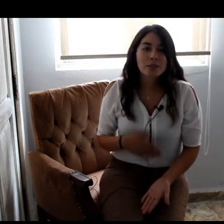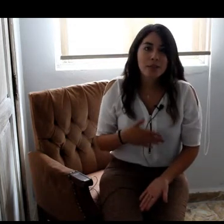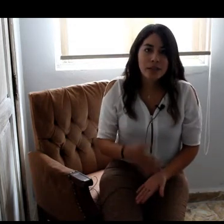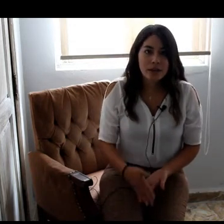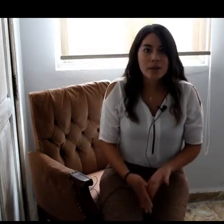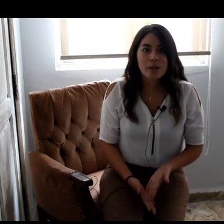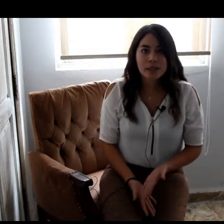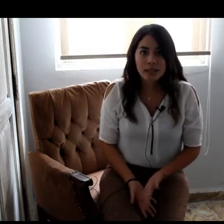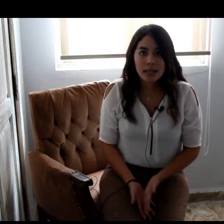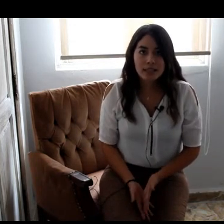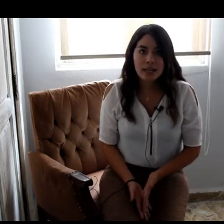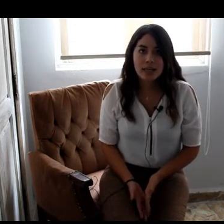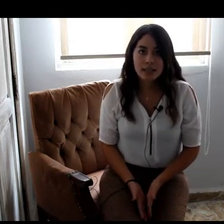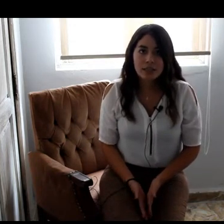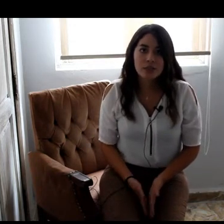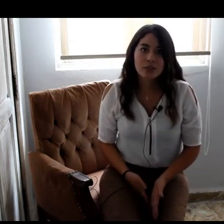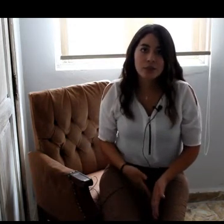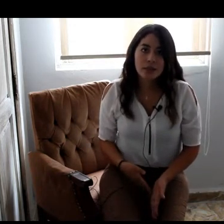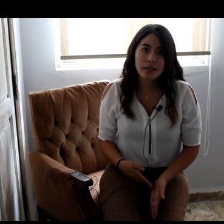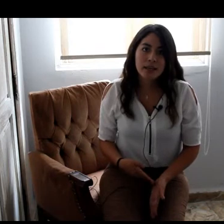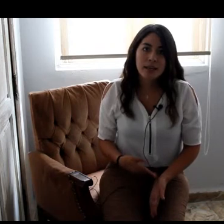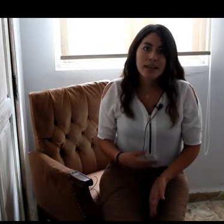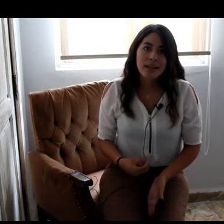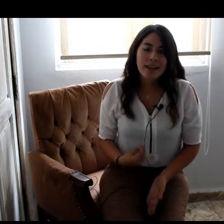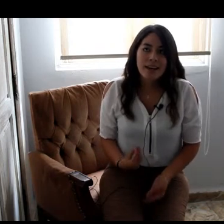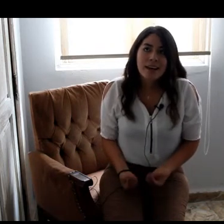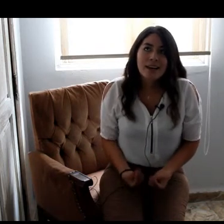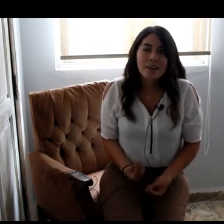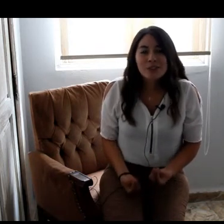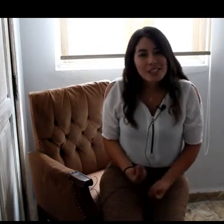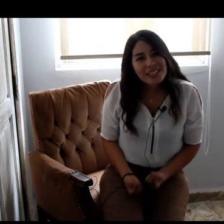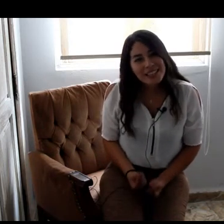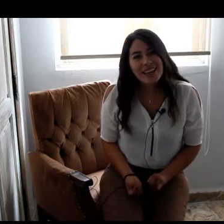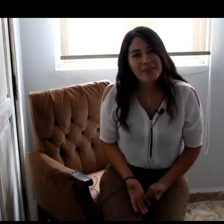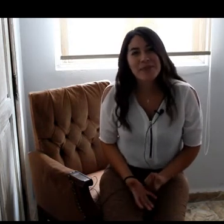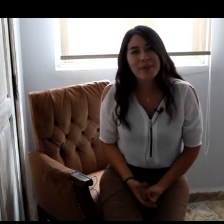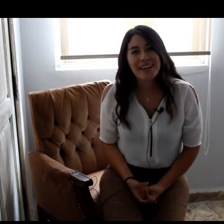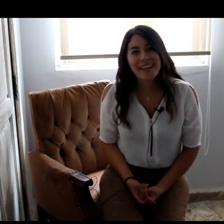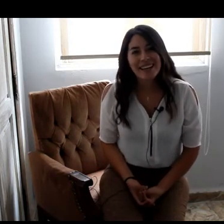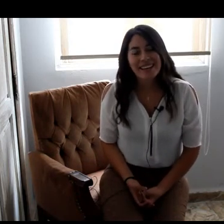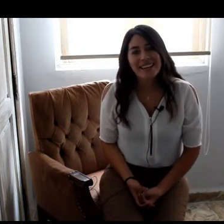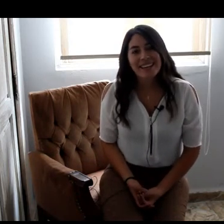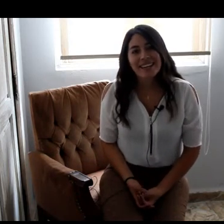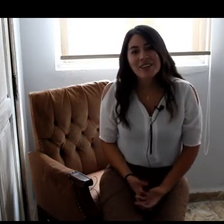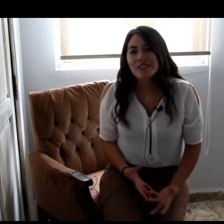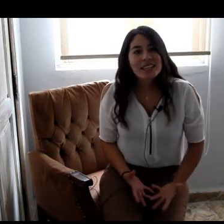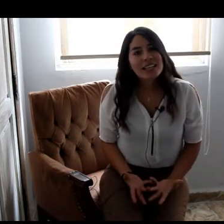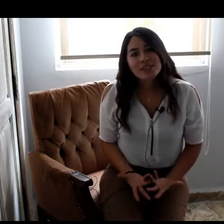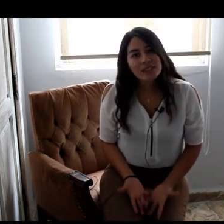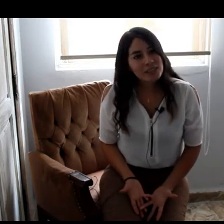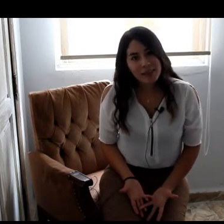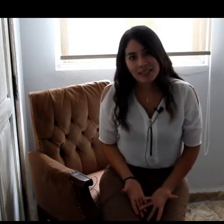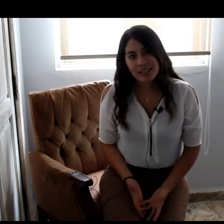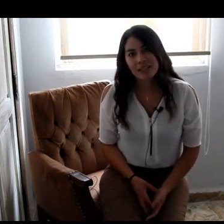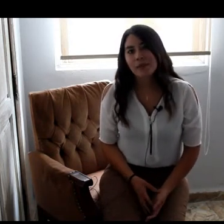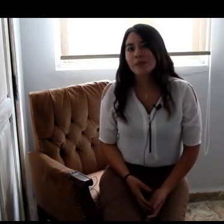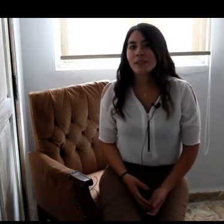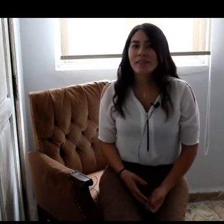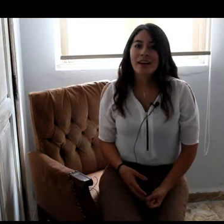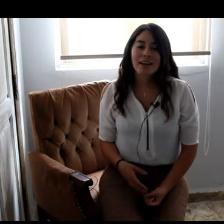pudieran como acercarse a esto si tuvieran la cosquillita como para conocer las cosas básicas, vamos a hablar